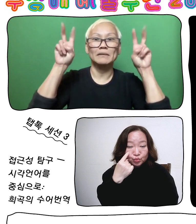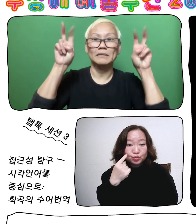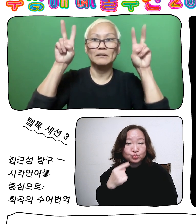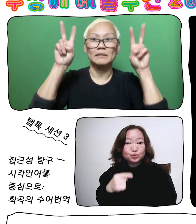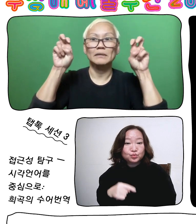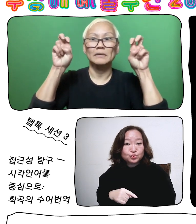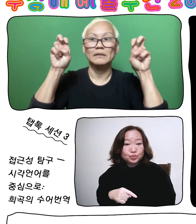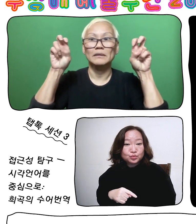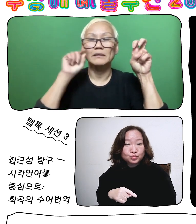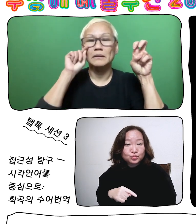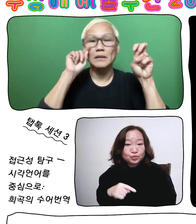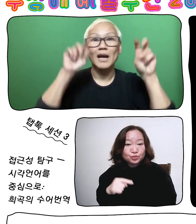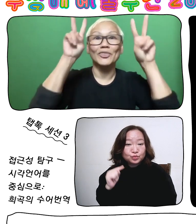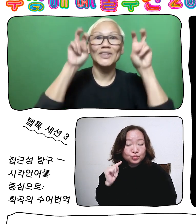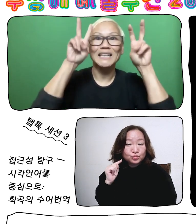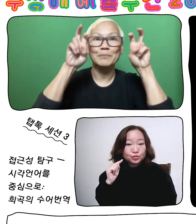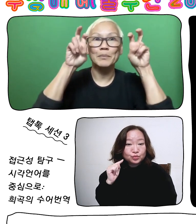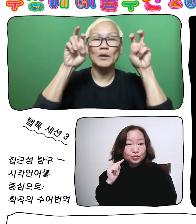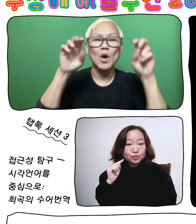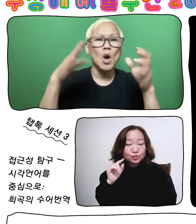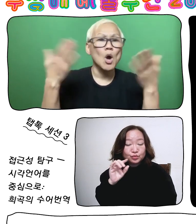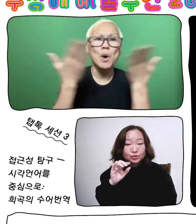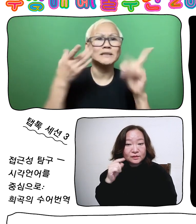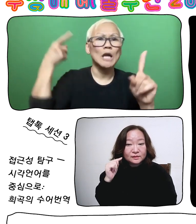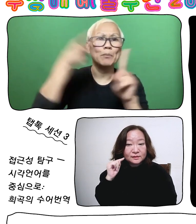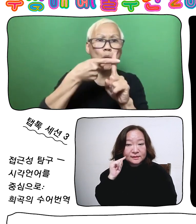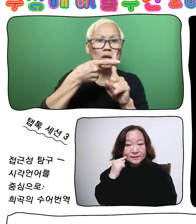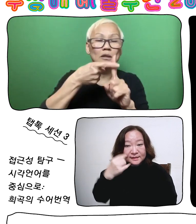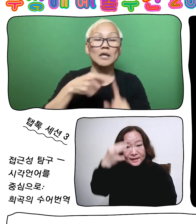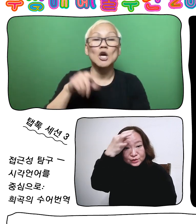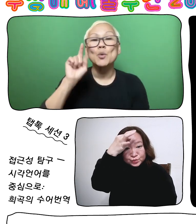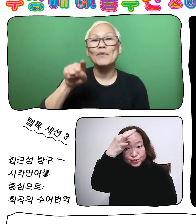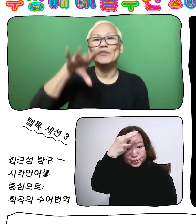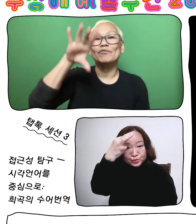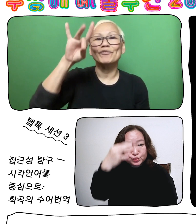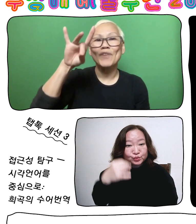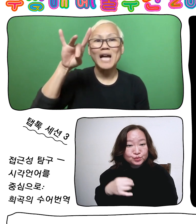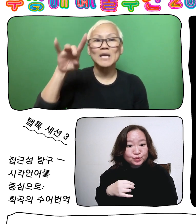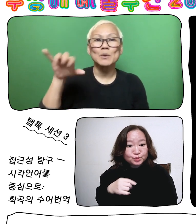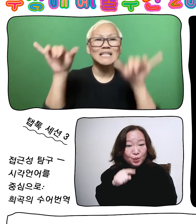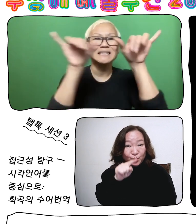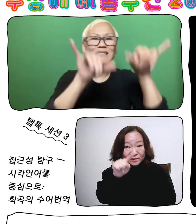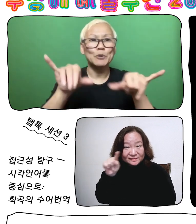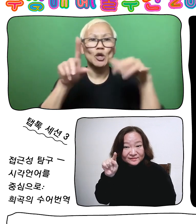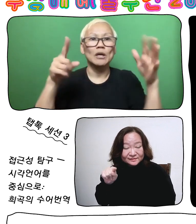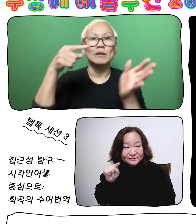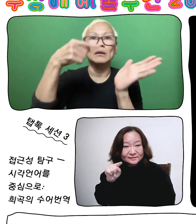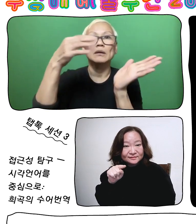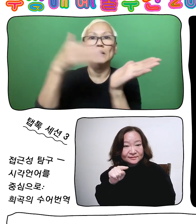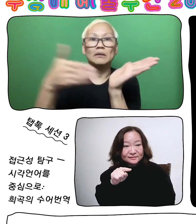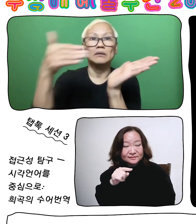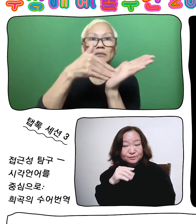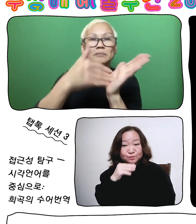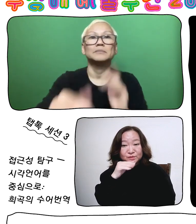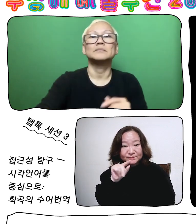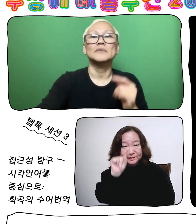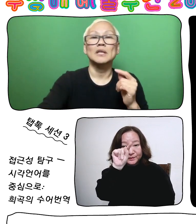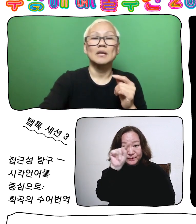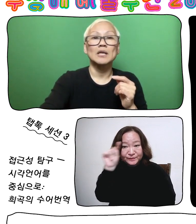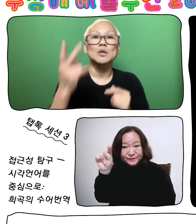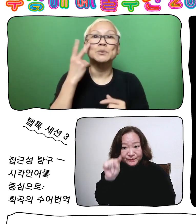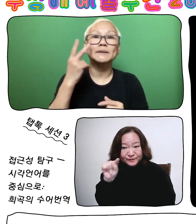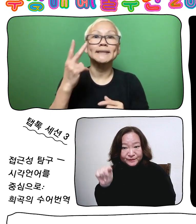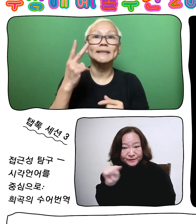이번에는 4가지 요소 중 주제인데요. 눈, 예술 등의 단어가 파란색으로 표시되어